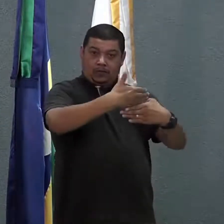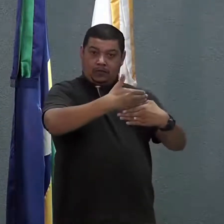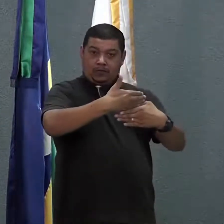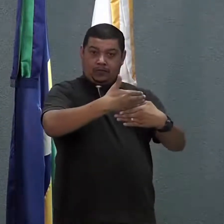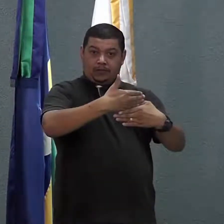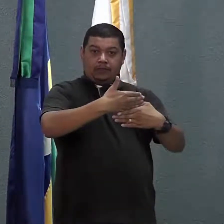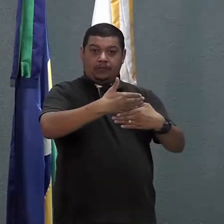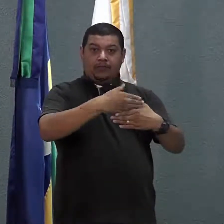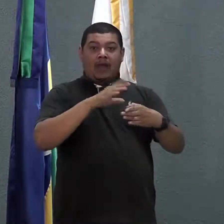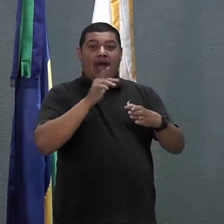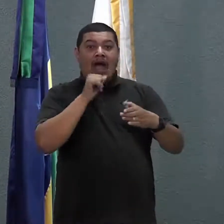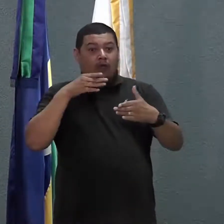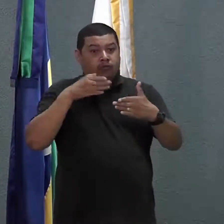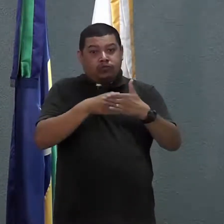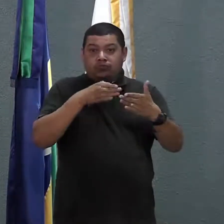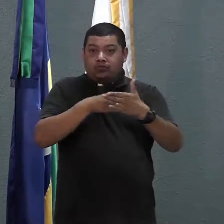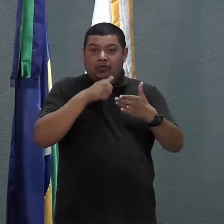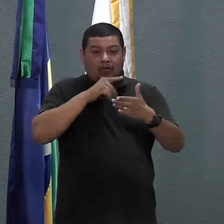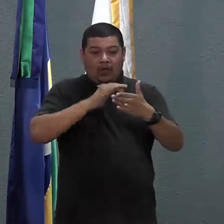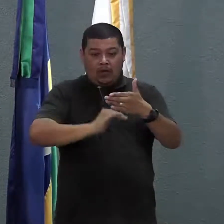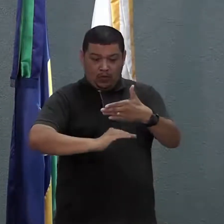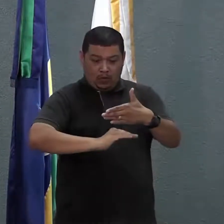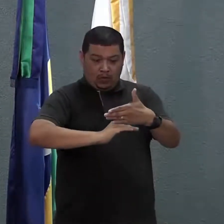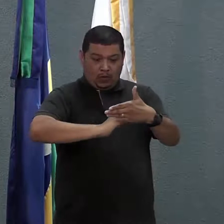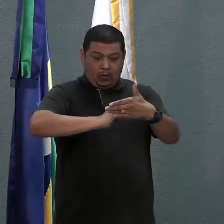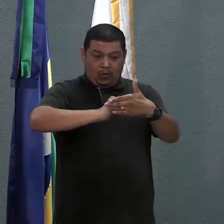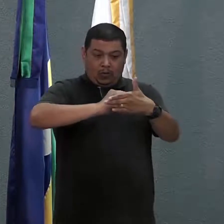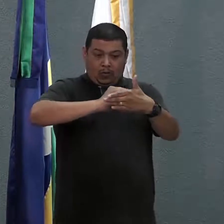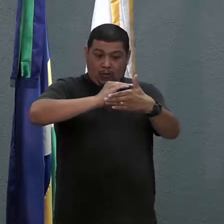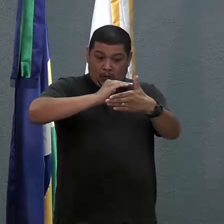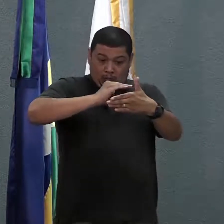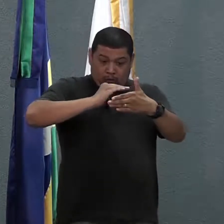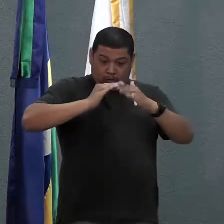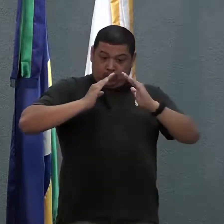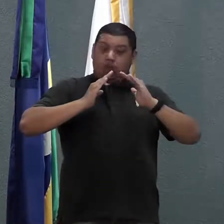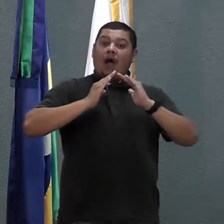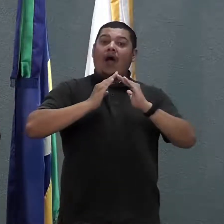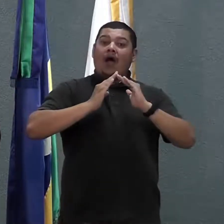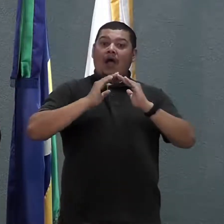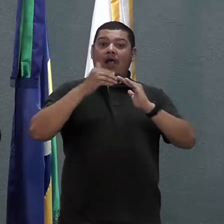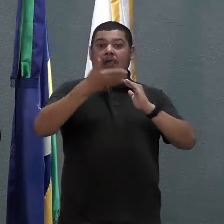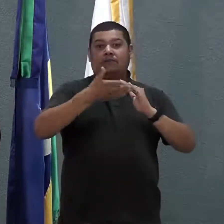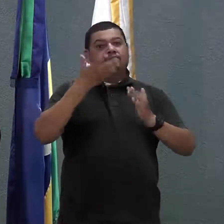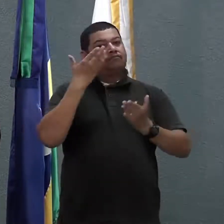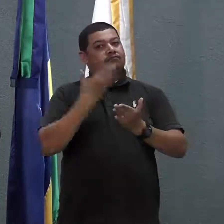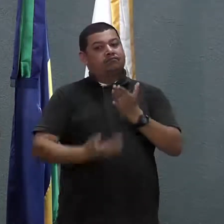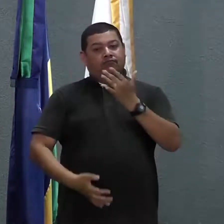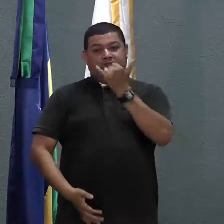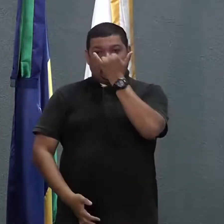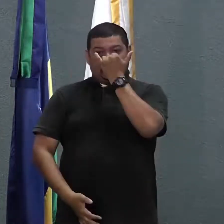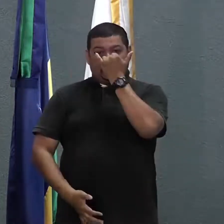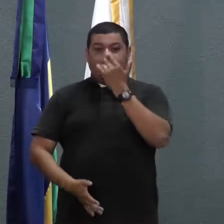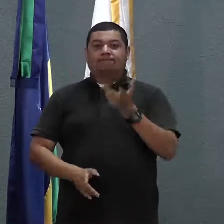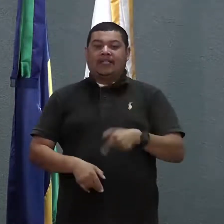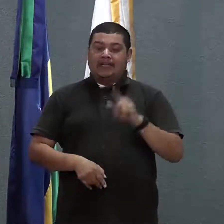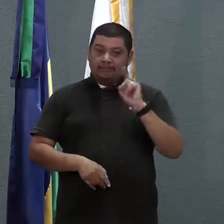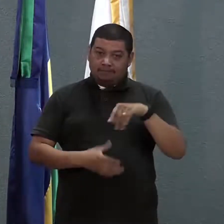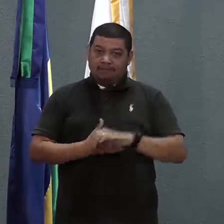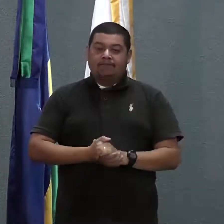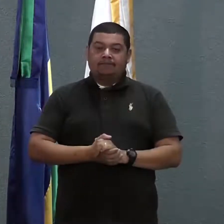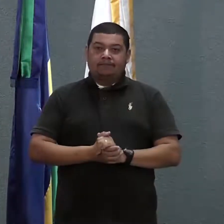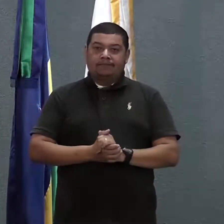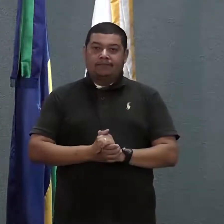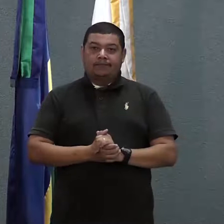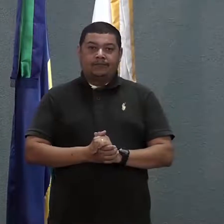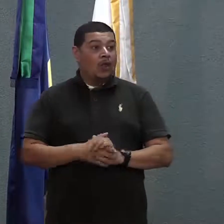não tem vazão, enche o quintal e invade a casa da senhora da frente. E isso só se